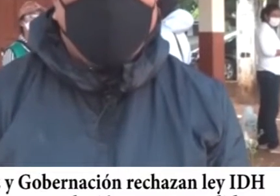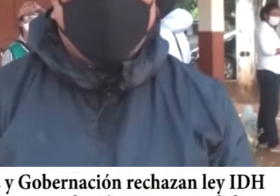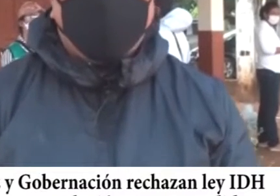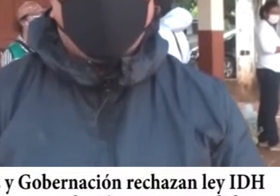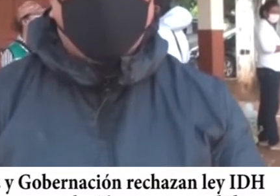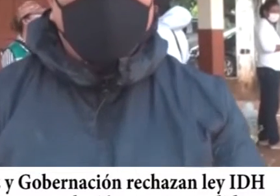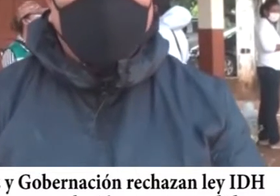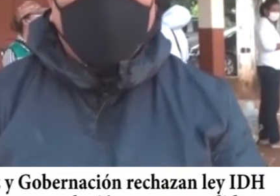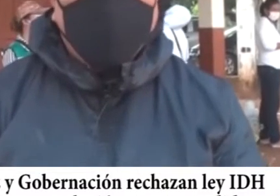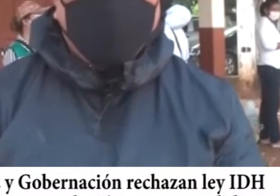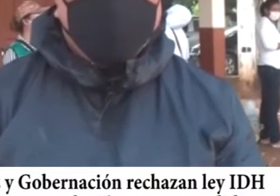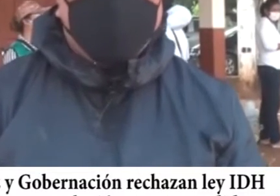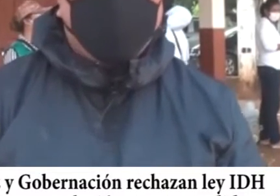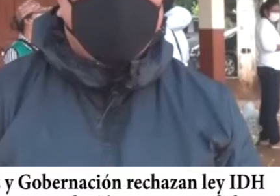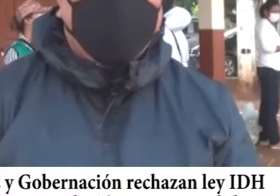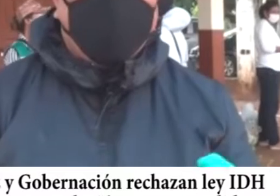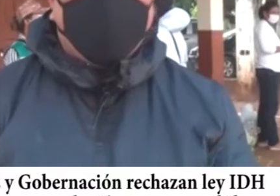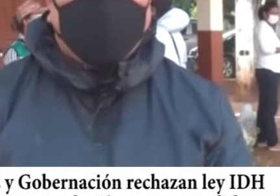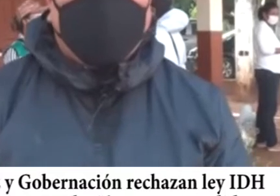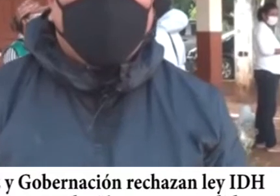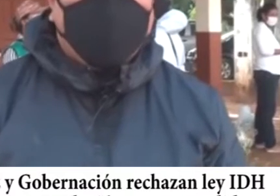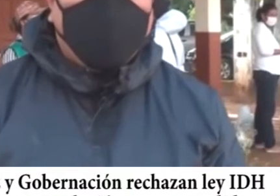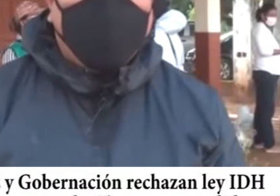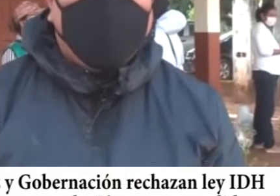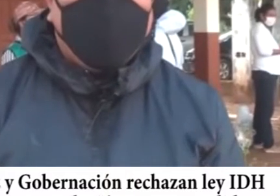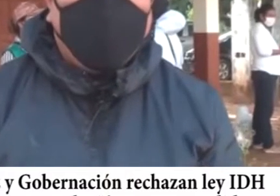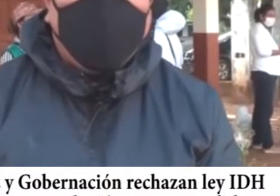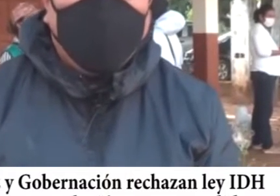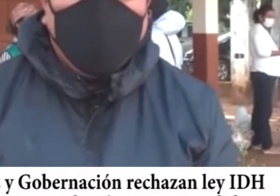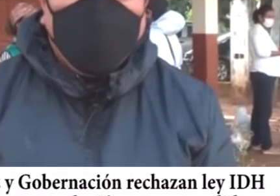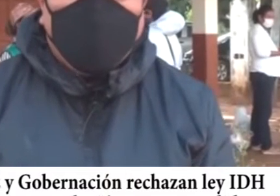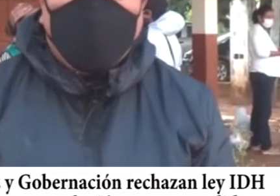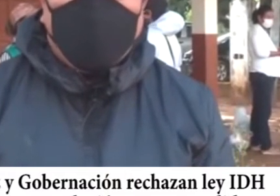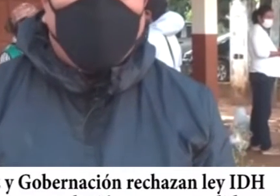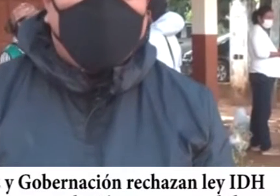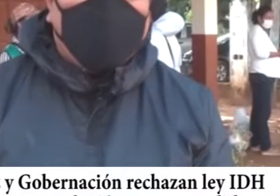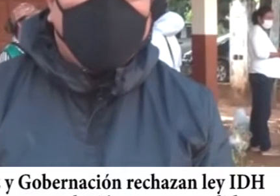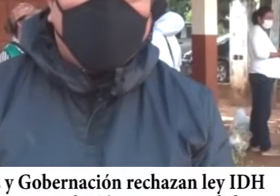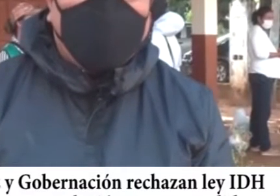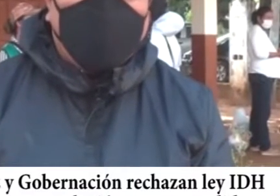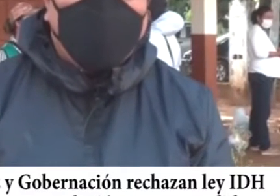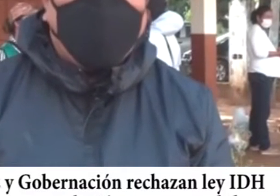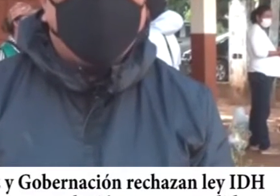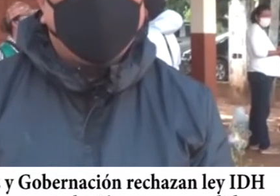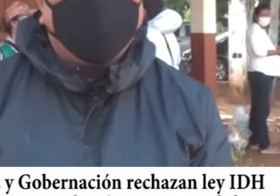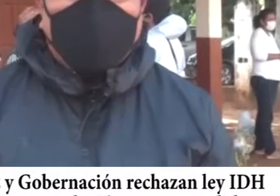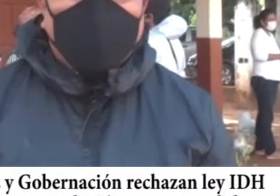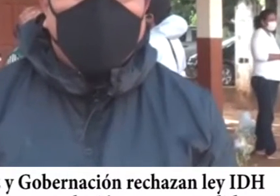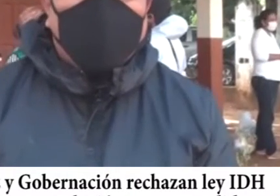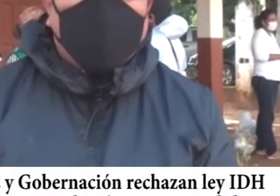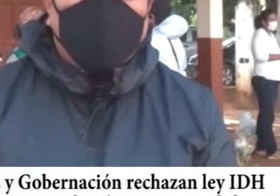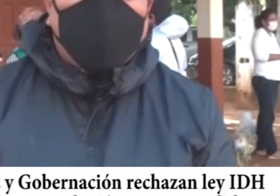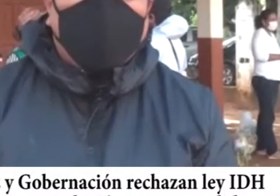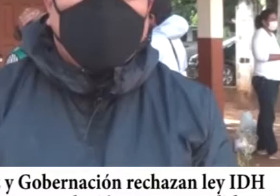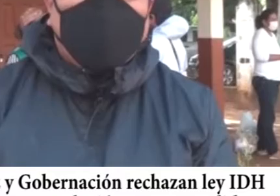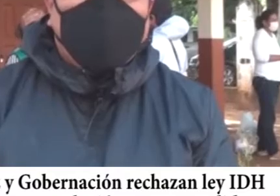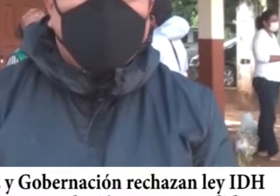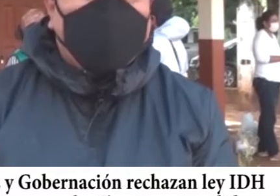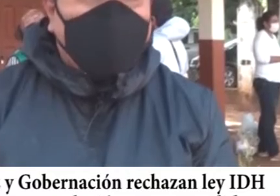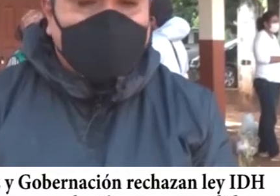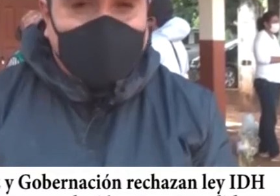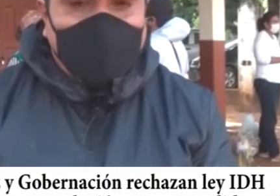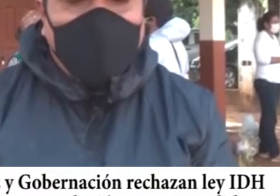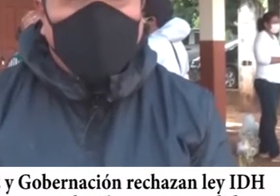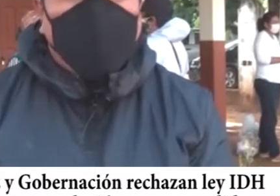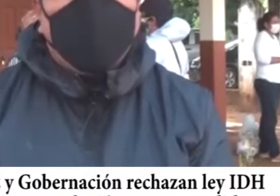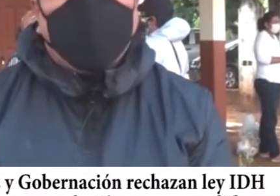vez por todas, porque es con el único que hemos tenido contacto permanentemente en estas 48 horas de bloqueo. Nosotros la verdad que